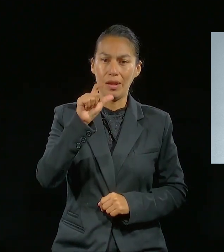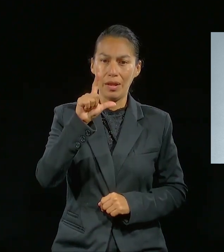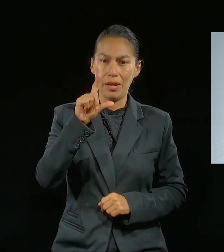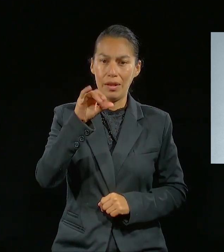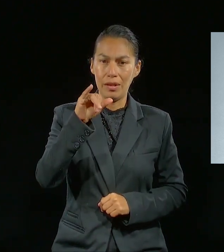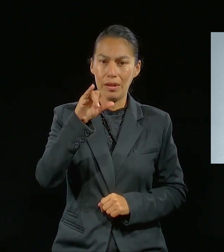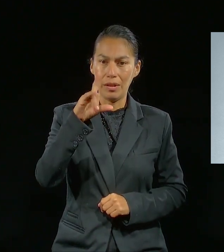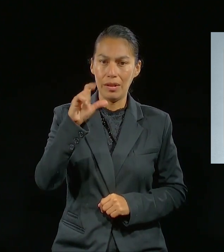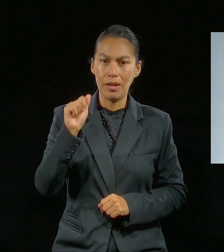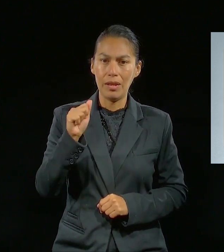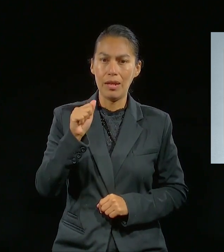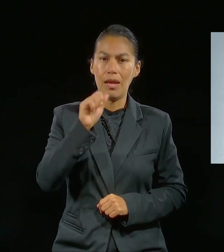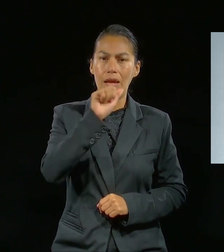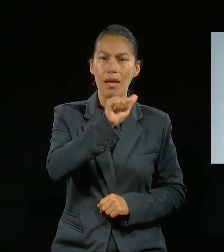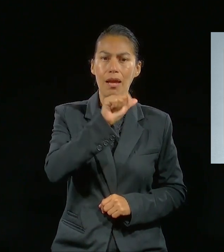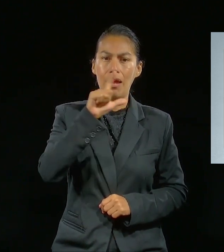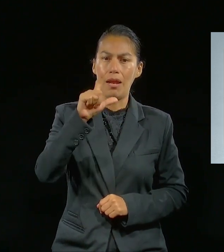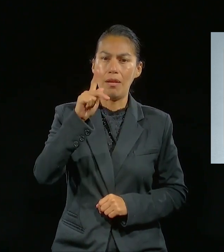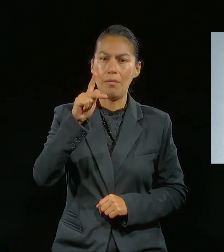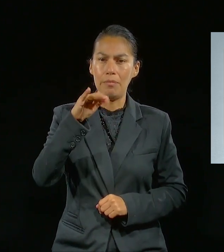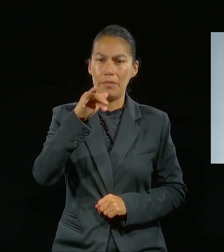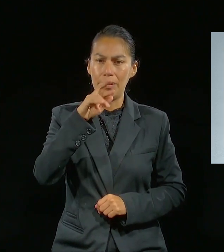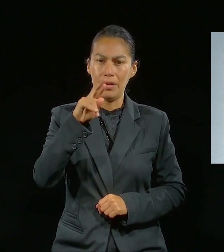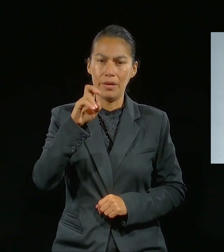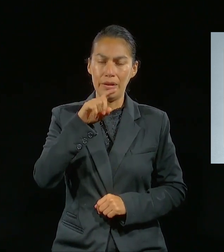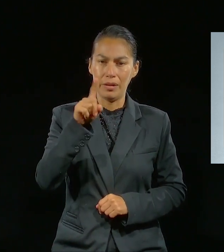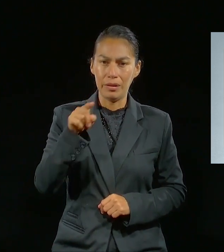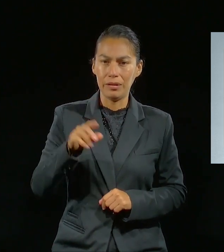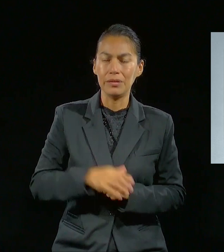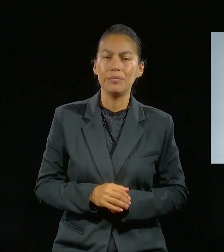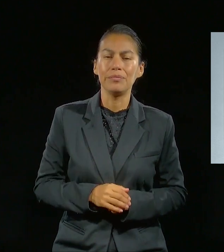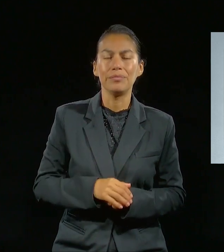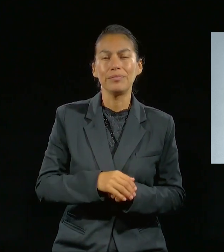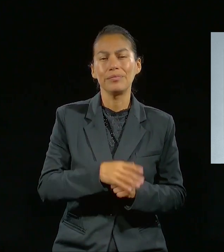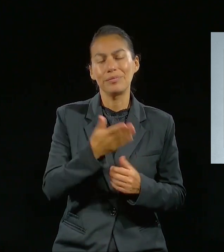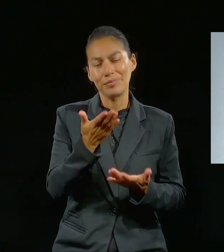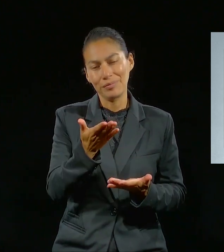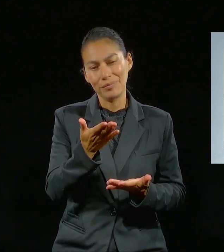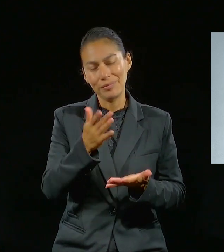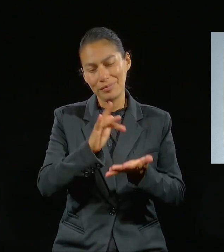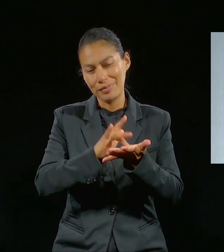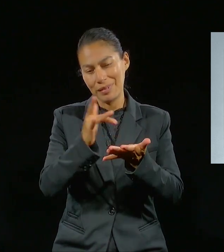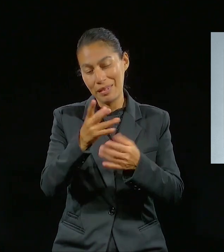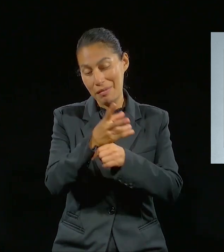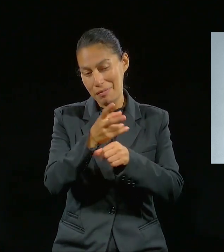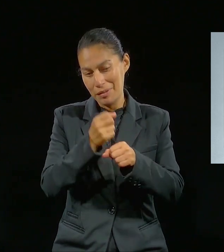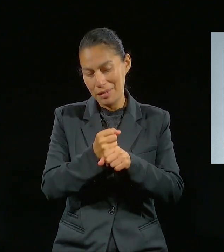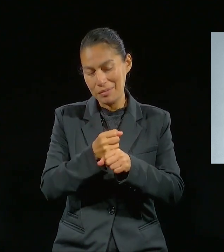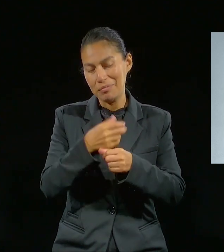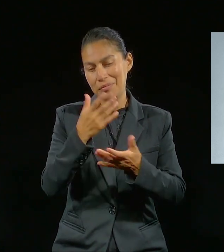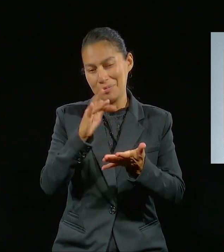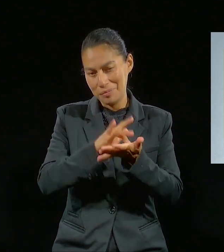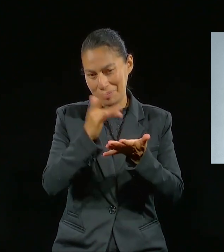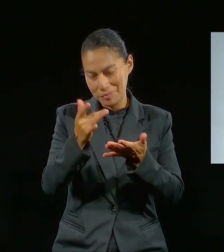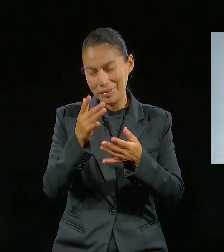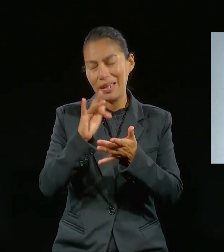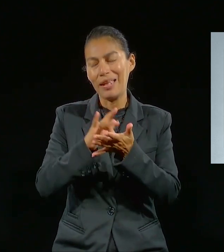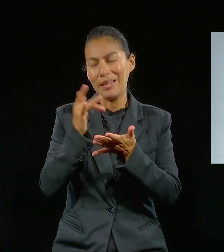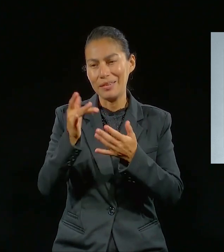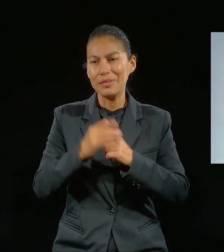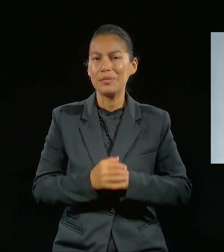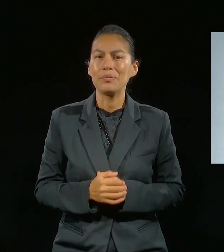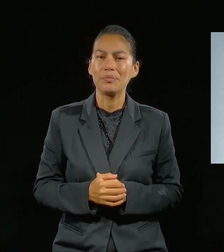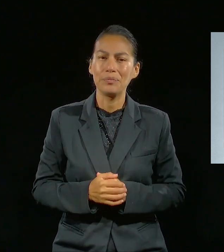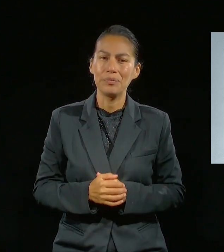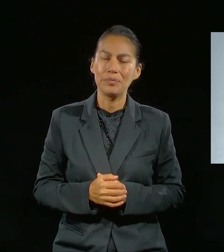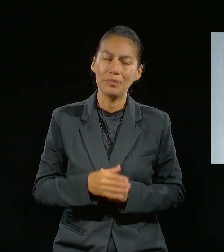con nosotros. Gracias, Dalila, por aceptar nuestra invitación de estar con nosotros en el programa